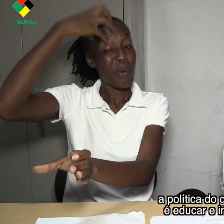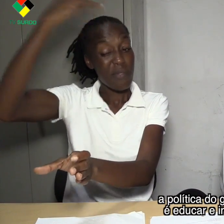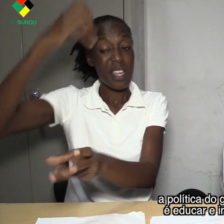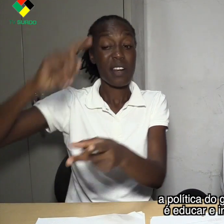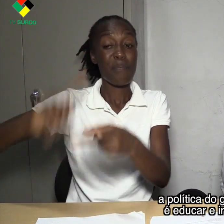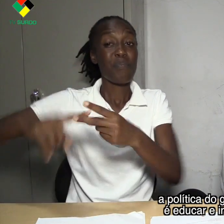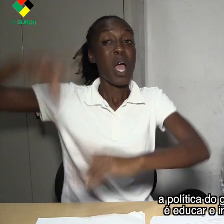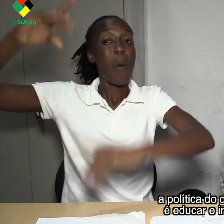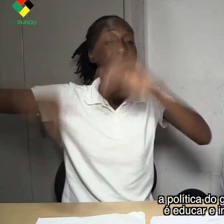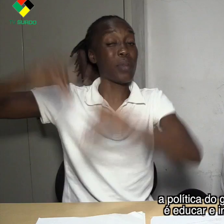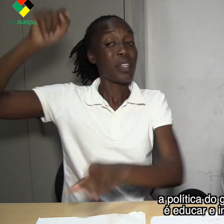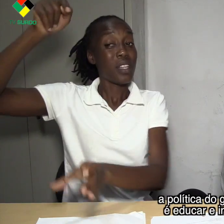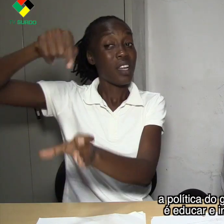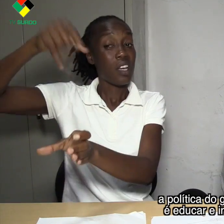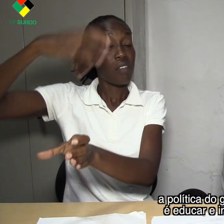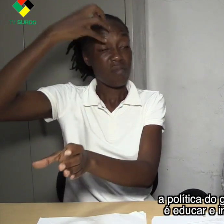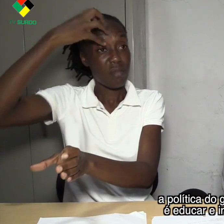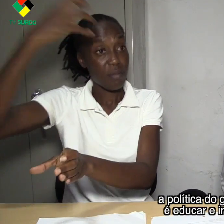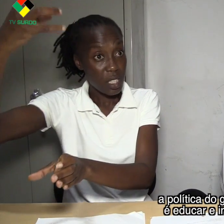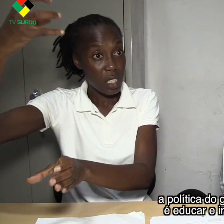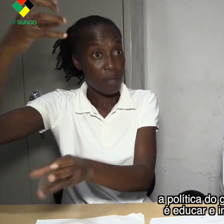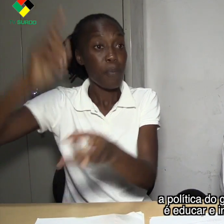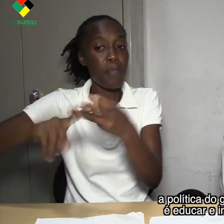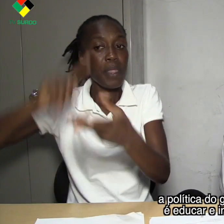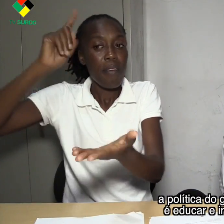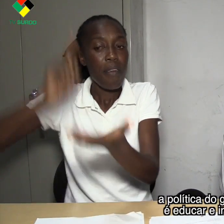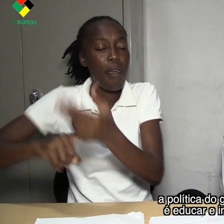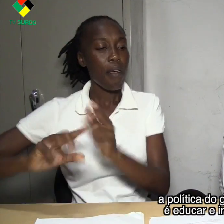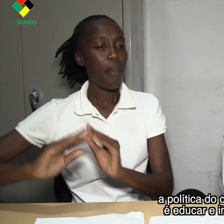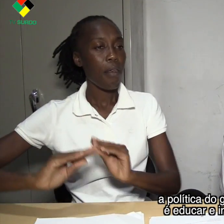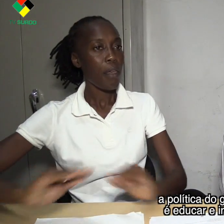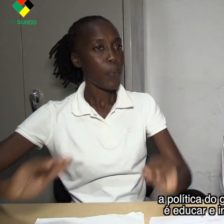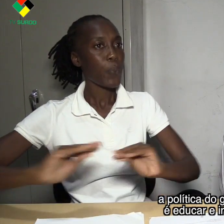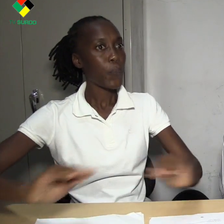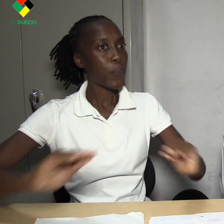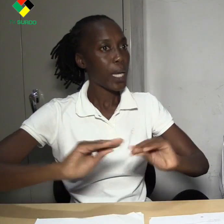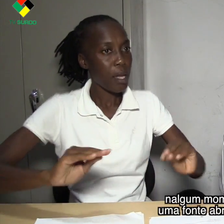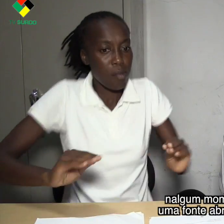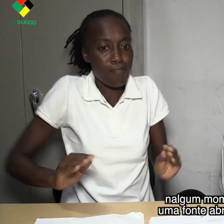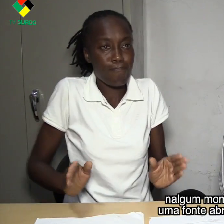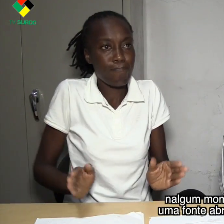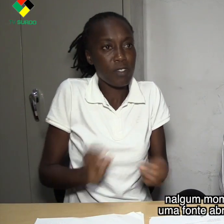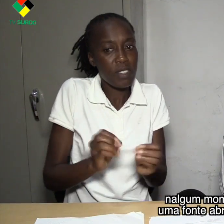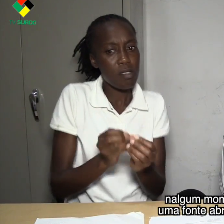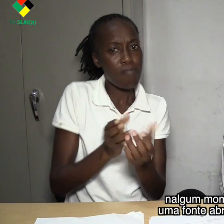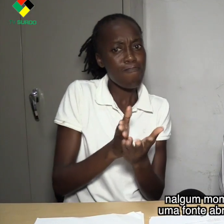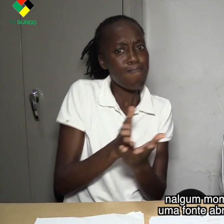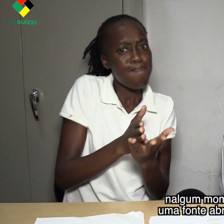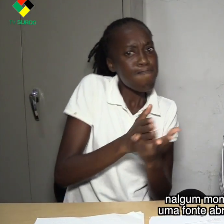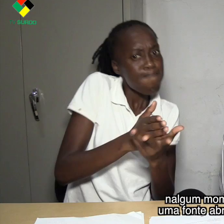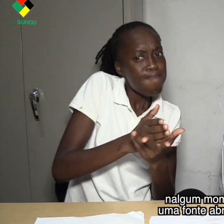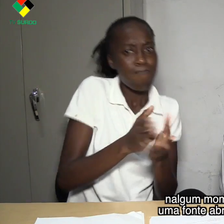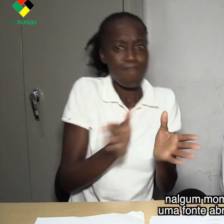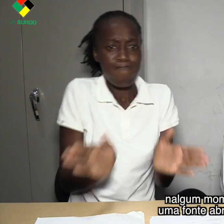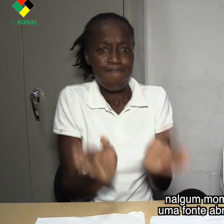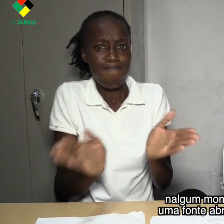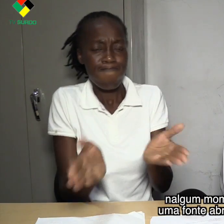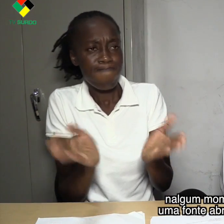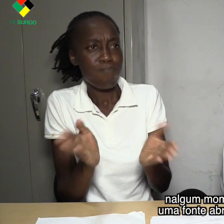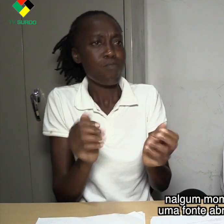do governo é educar e instruir, em qualquer momento,